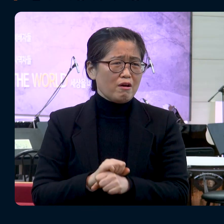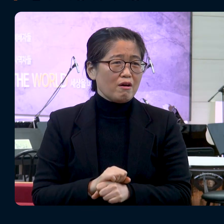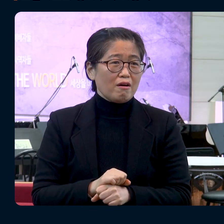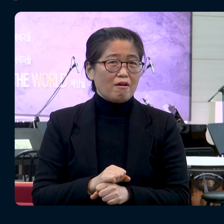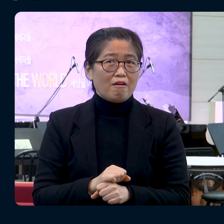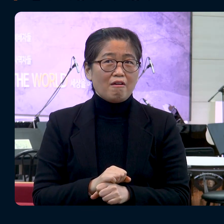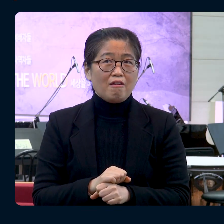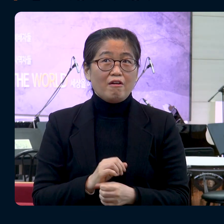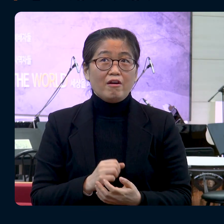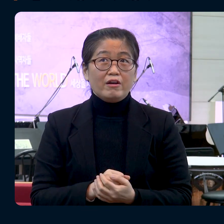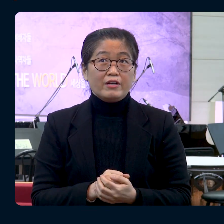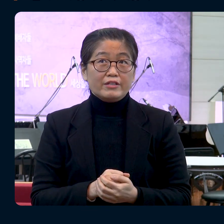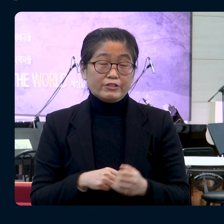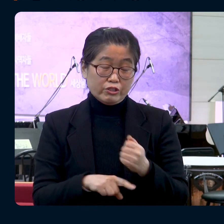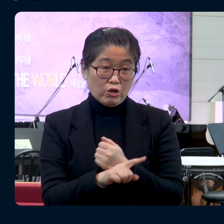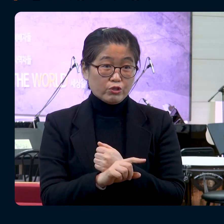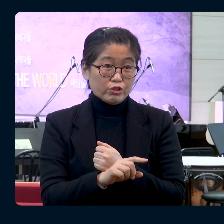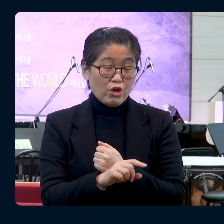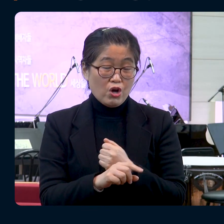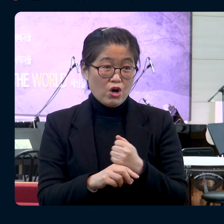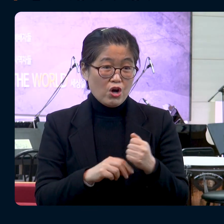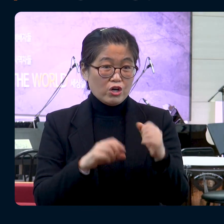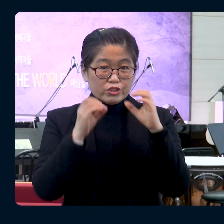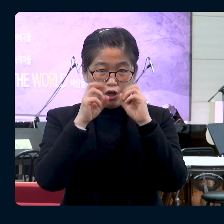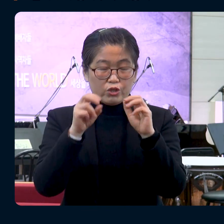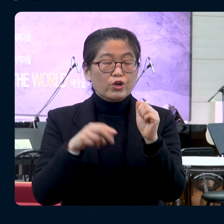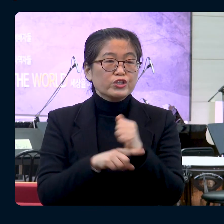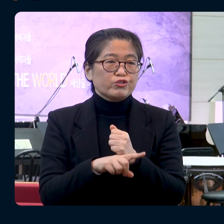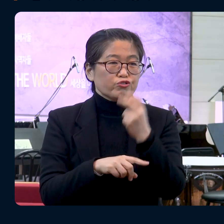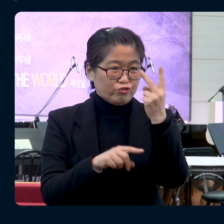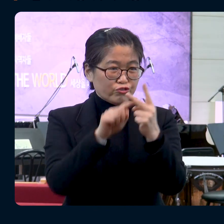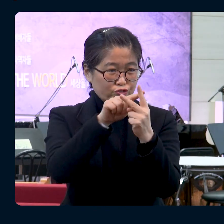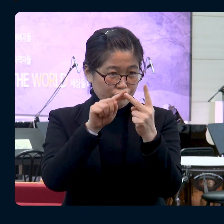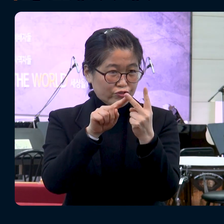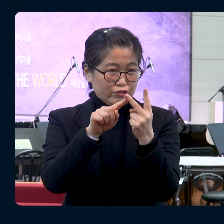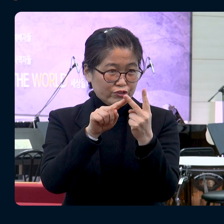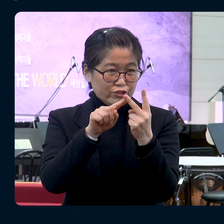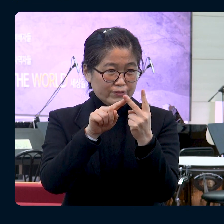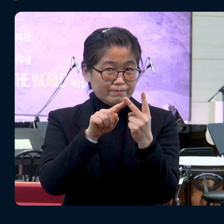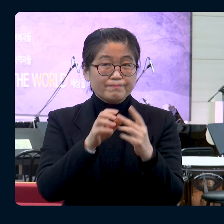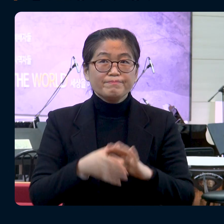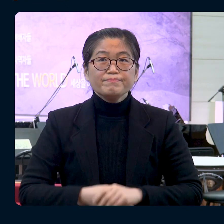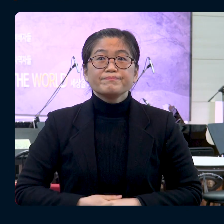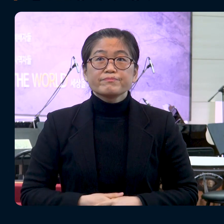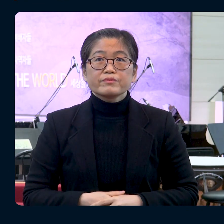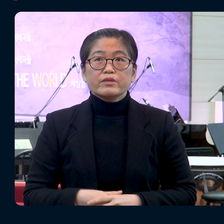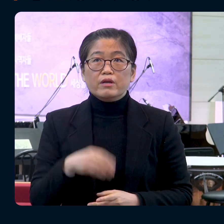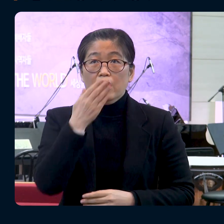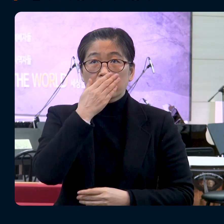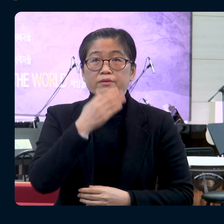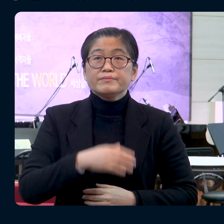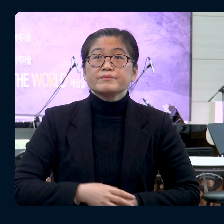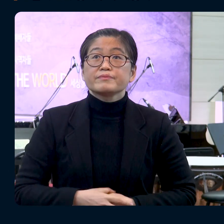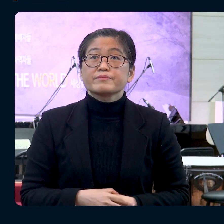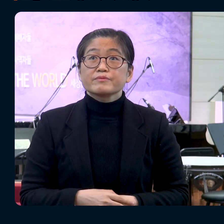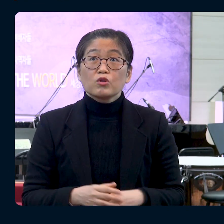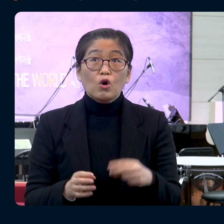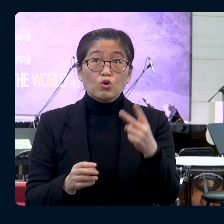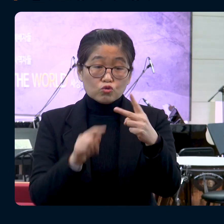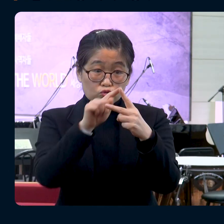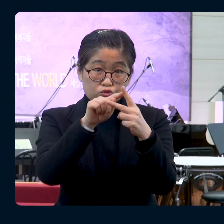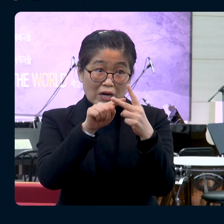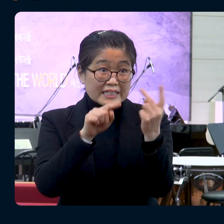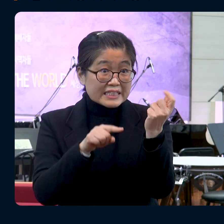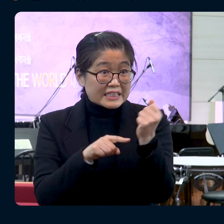이유예요. 바로 이 사람이 누구예요? 비전의 사람이죠. 이게 바로 비전의 사람이다. 바로 이 두